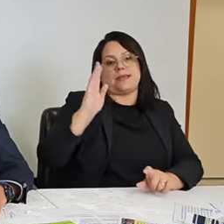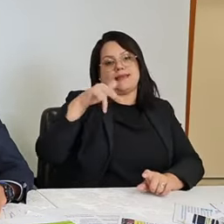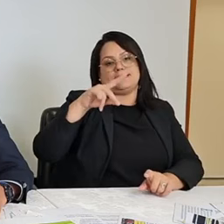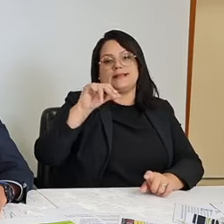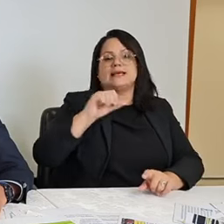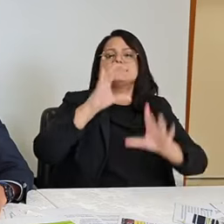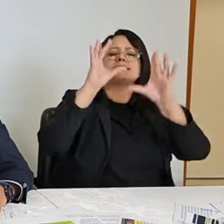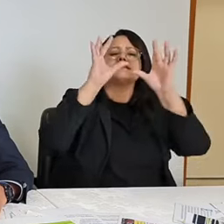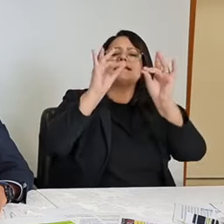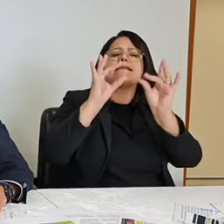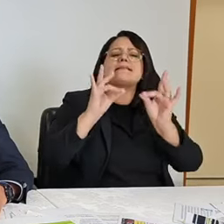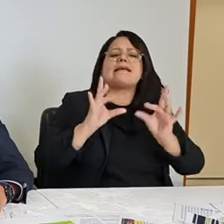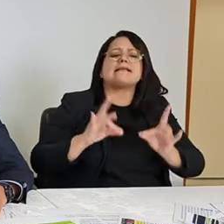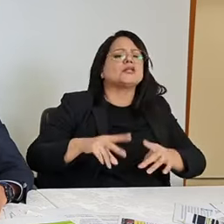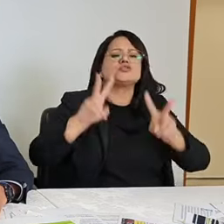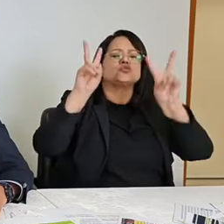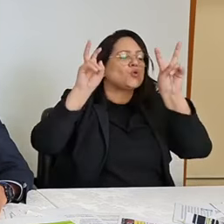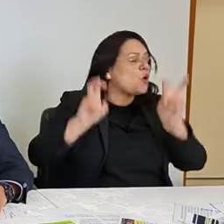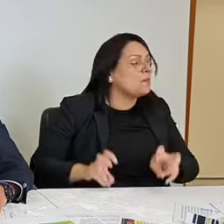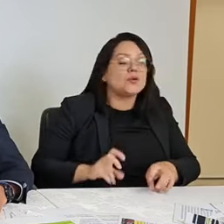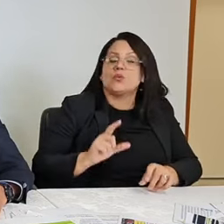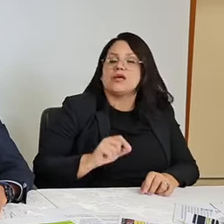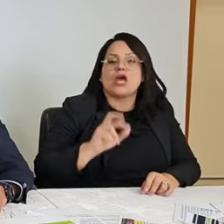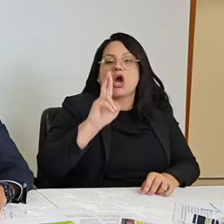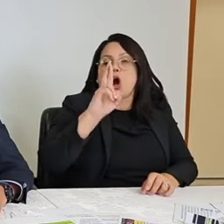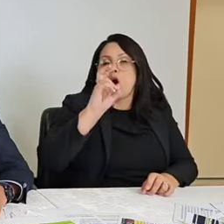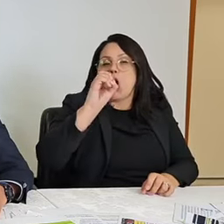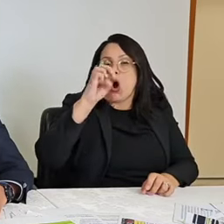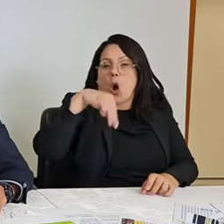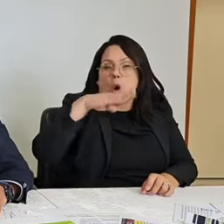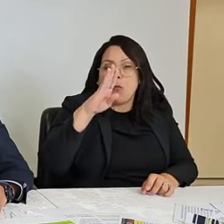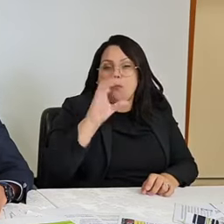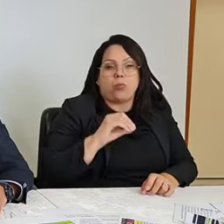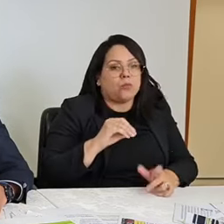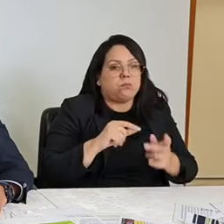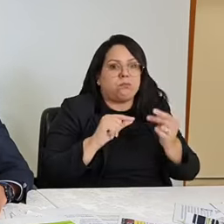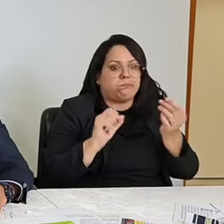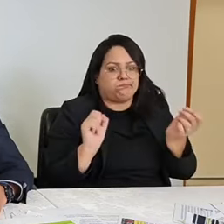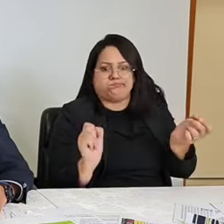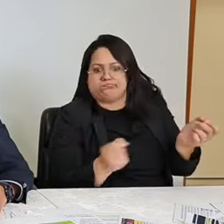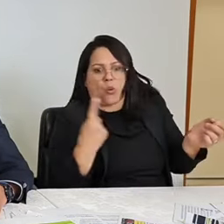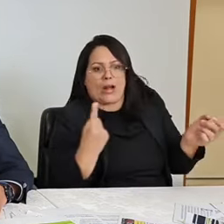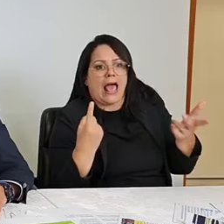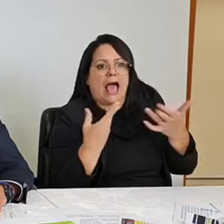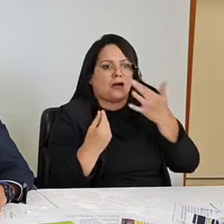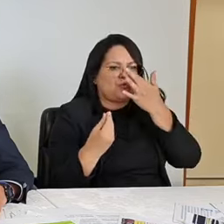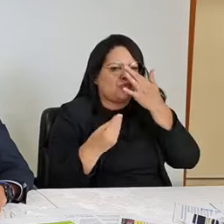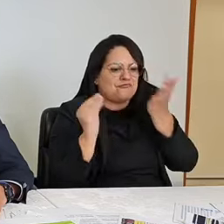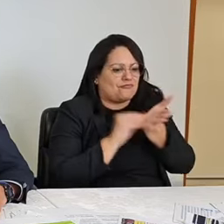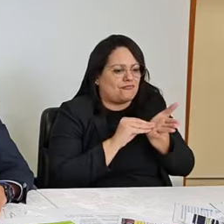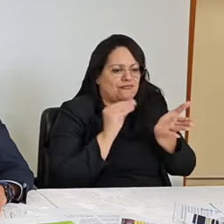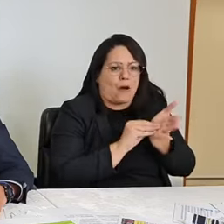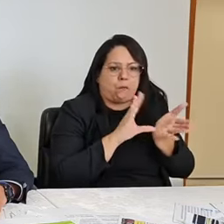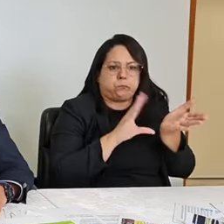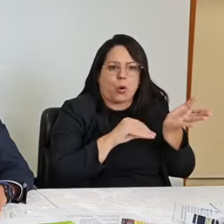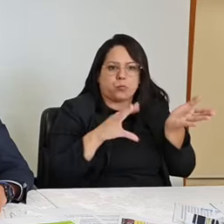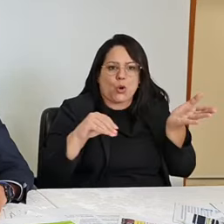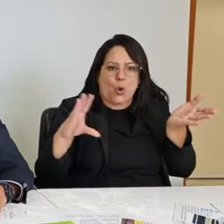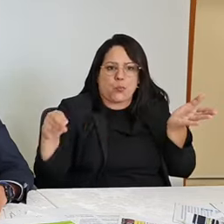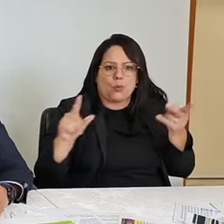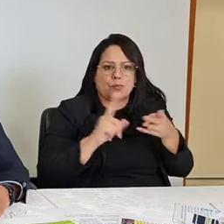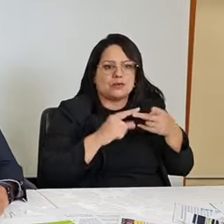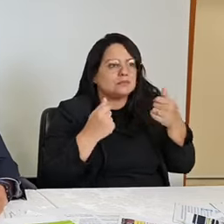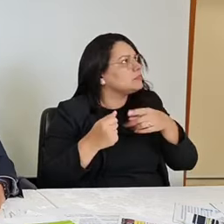detalhes sobre o rombo que fica agora para o povo brasileiro para pagar essas garantias que